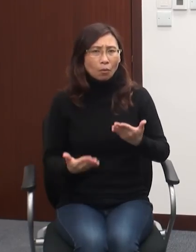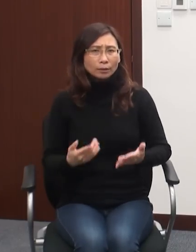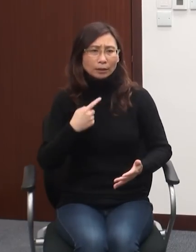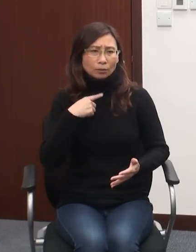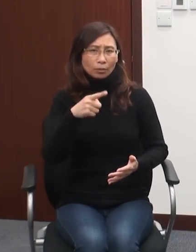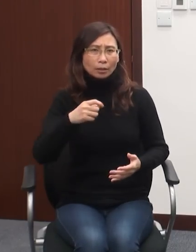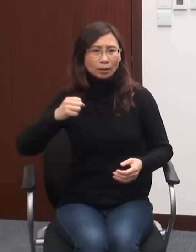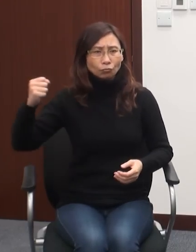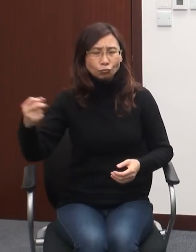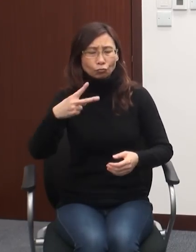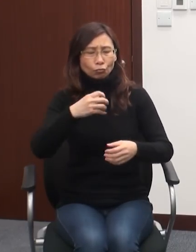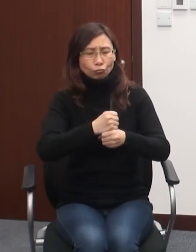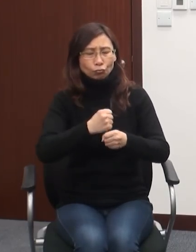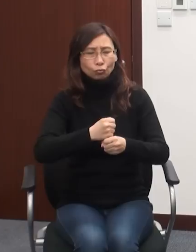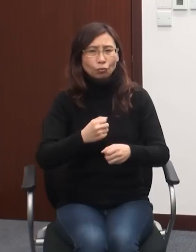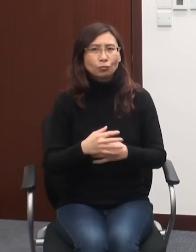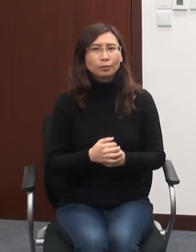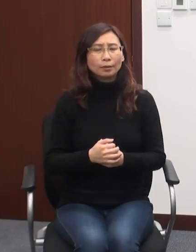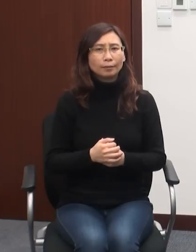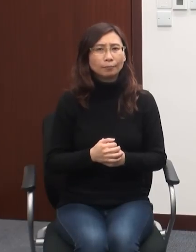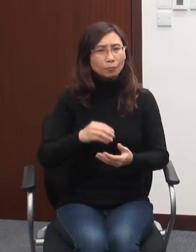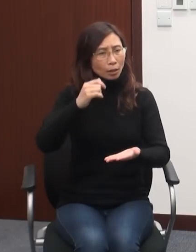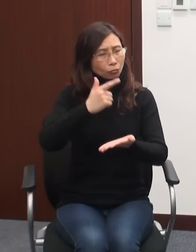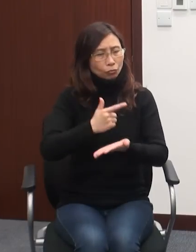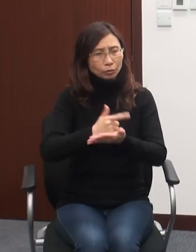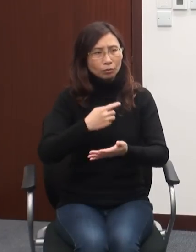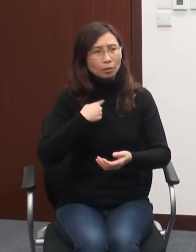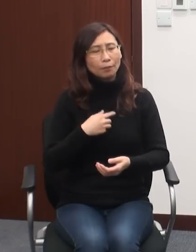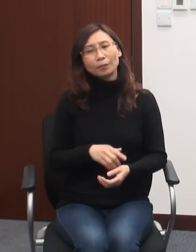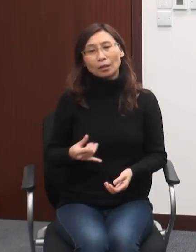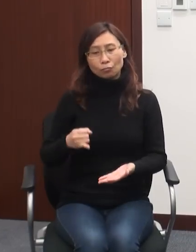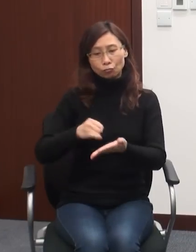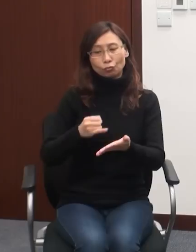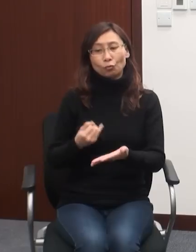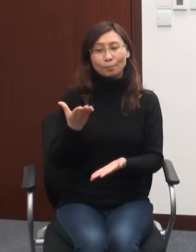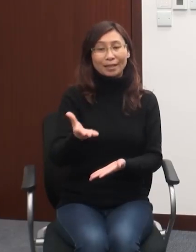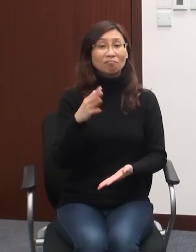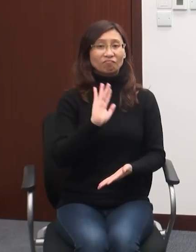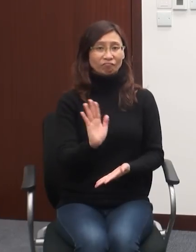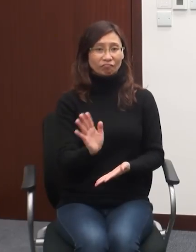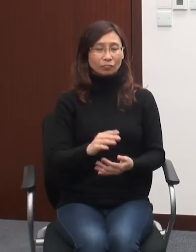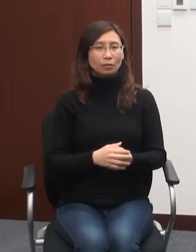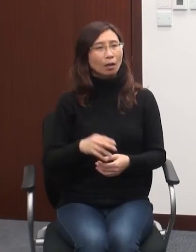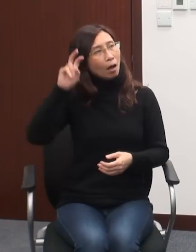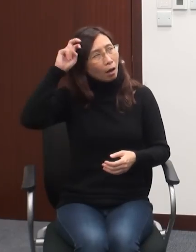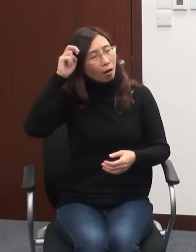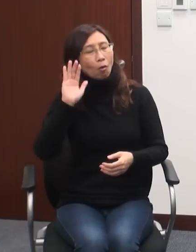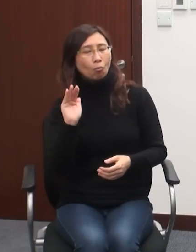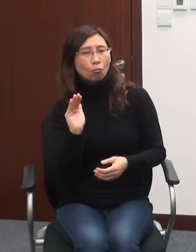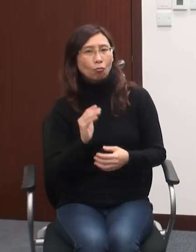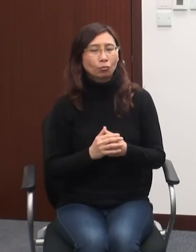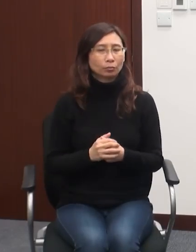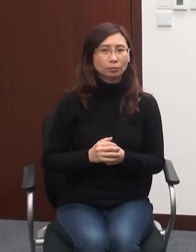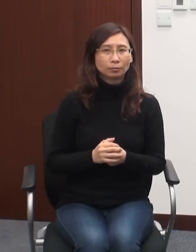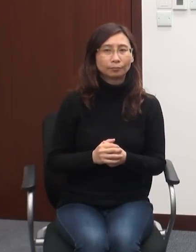咁樣。咁我諗呢個其實都好重要。當然頭先嗰個你唔交税，咁可能呢個都可以考慮一個方法啦咁樣。 即係我哋